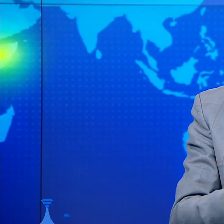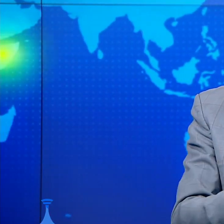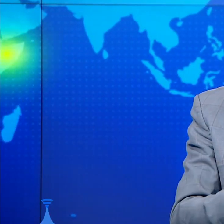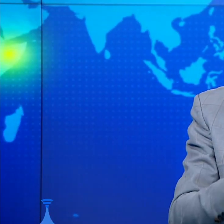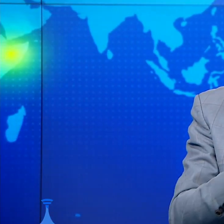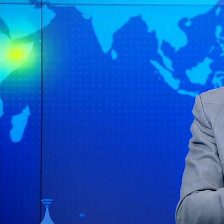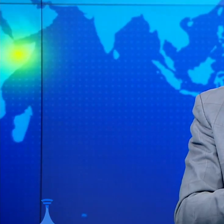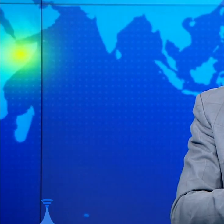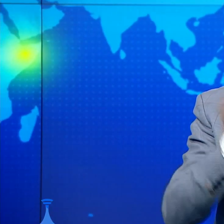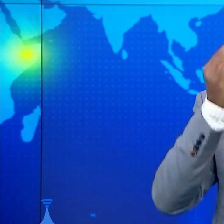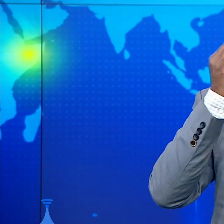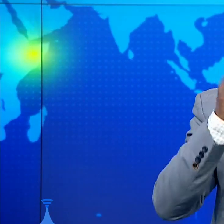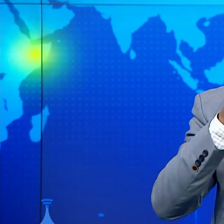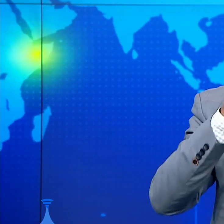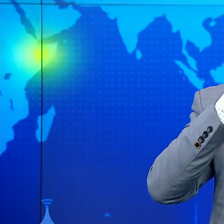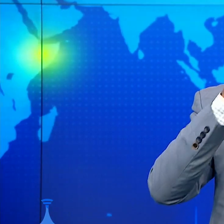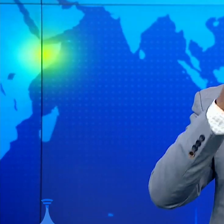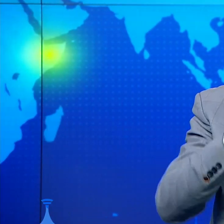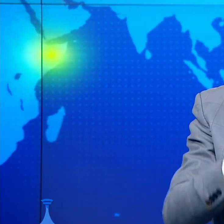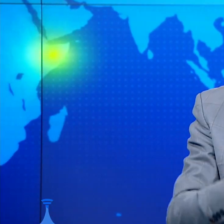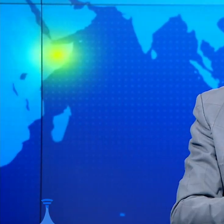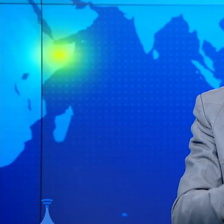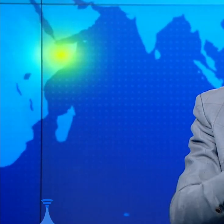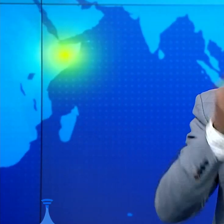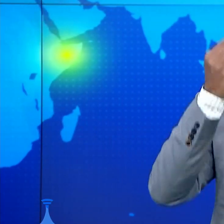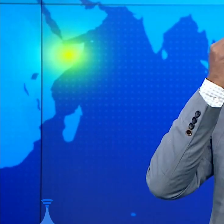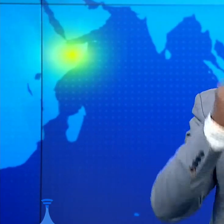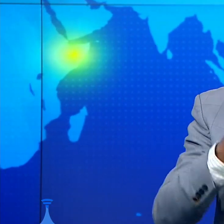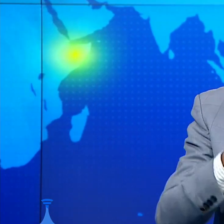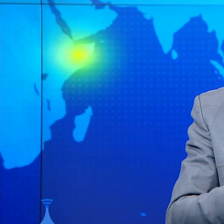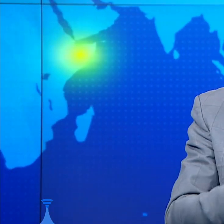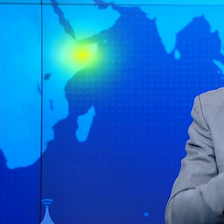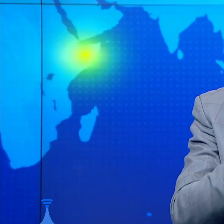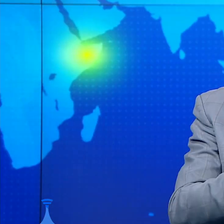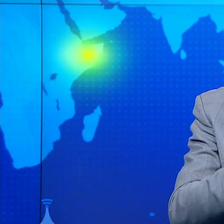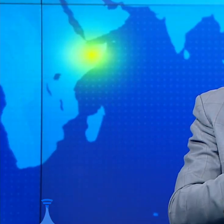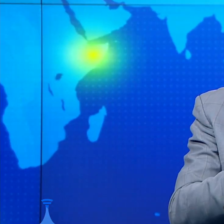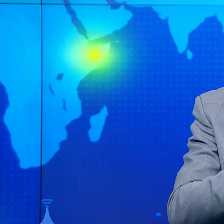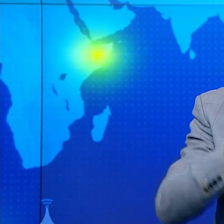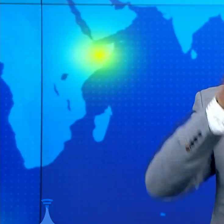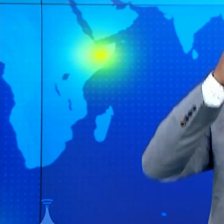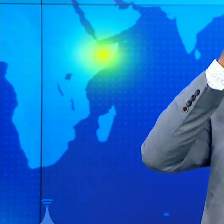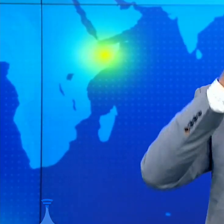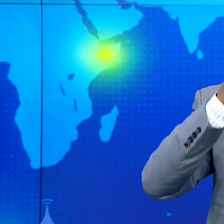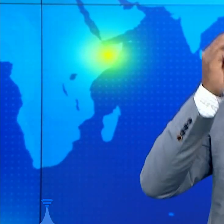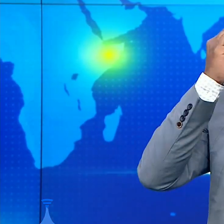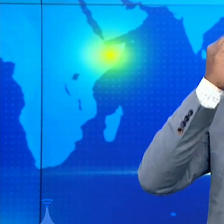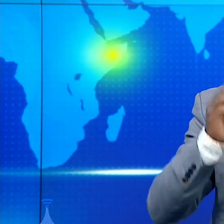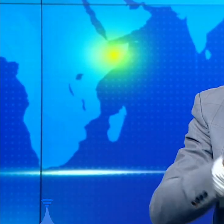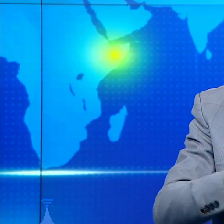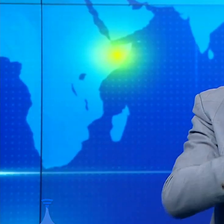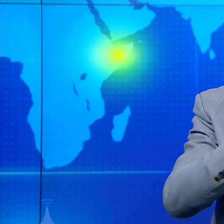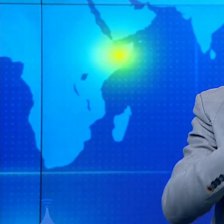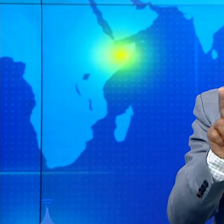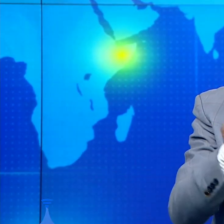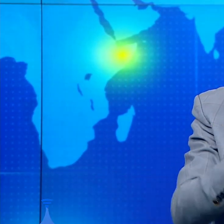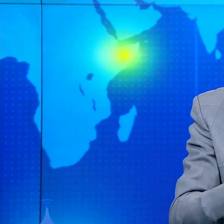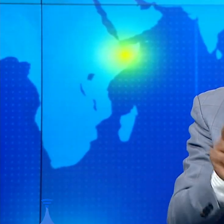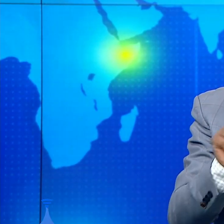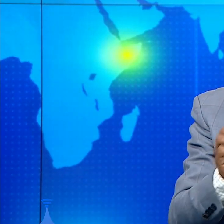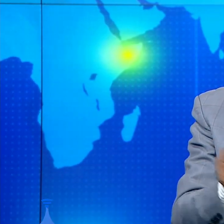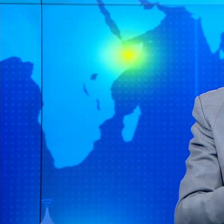2025 ጉባኤ ትምህርት ሚኒስቴር፣ ኢኖቬሽንና ቴክኖሎጂ ሚኒስቴር እንዲሁም የስራና ክህሎት ሚኒስቴር